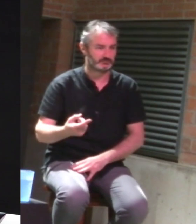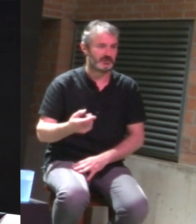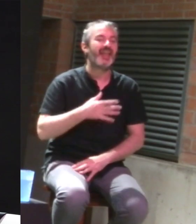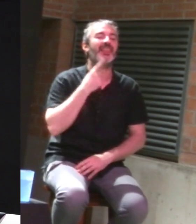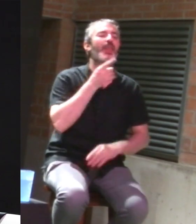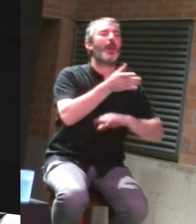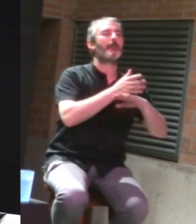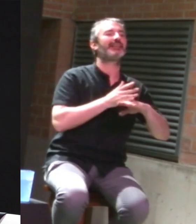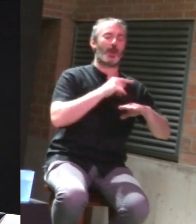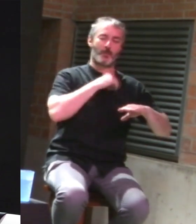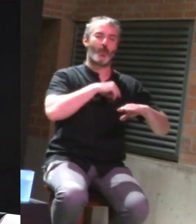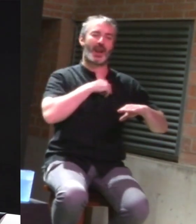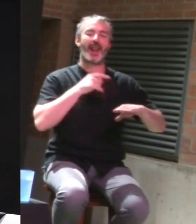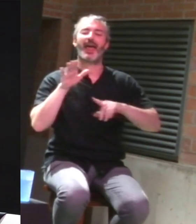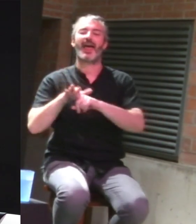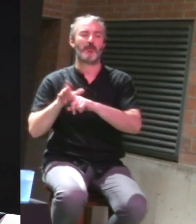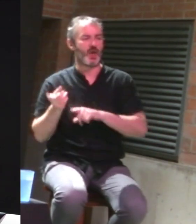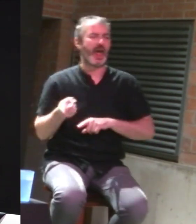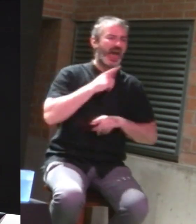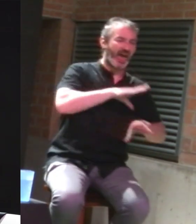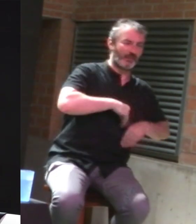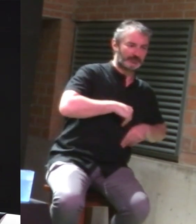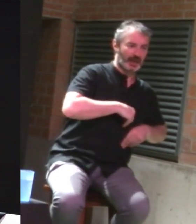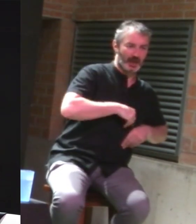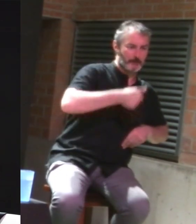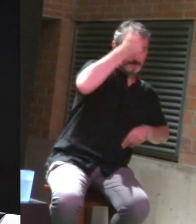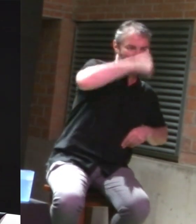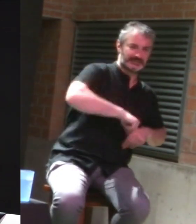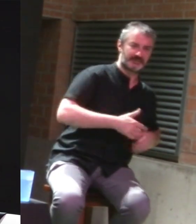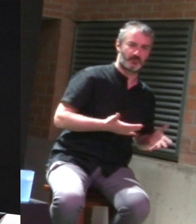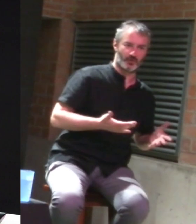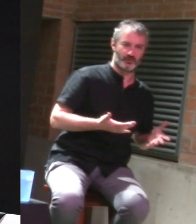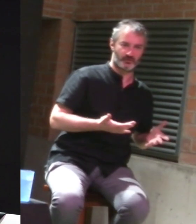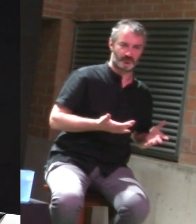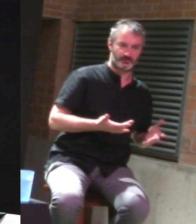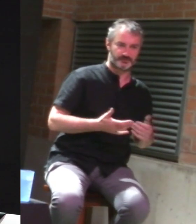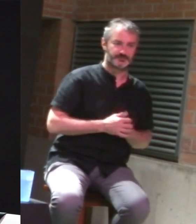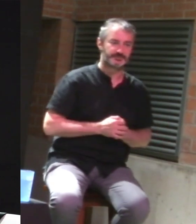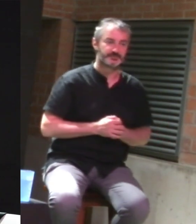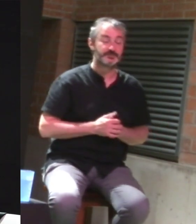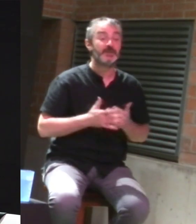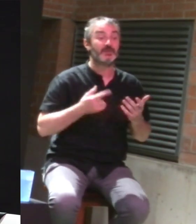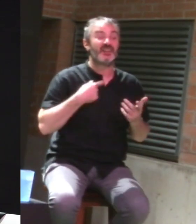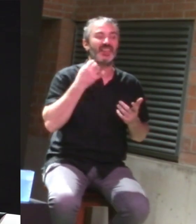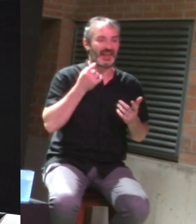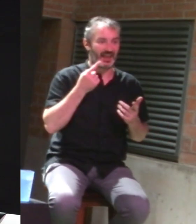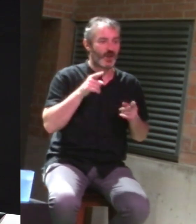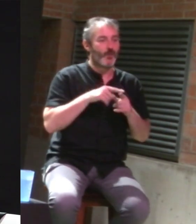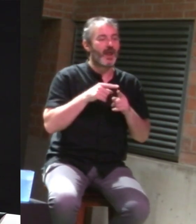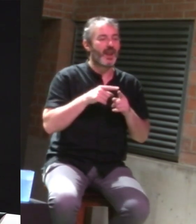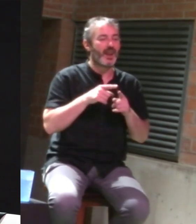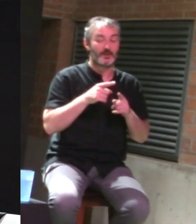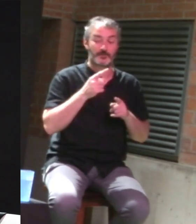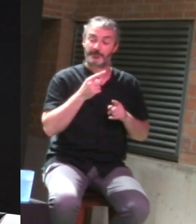banda, accepta aquesta burgesia que els tindrà contractats o que els tindrà vivint a les seves cases. Fixeu-vos en el paral·lelisme